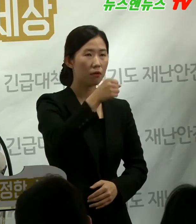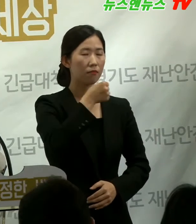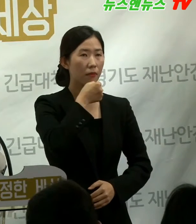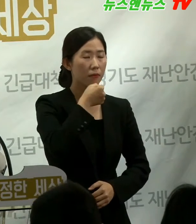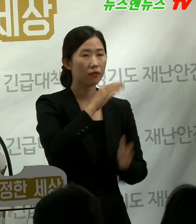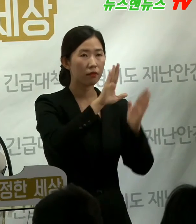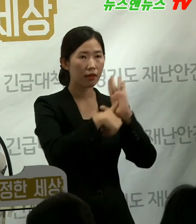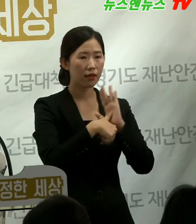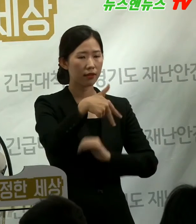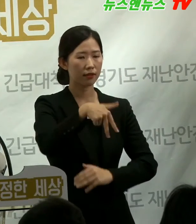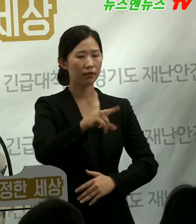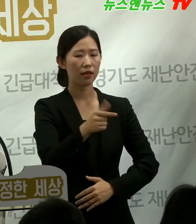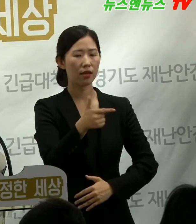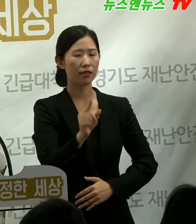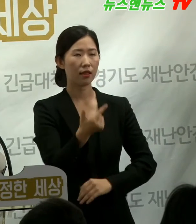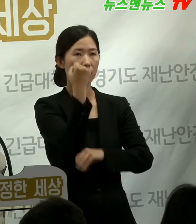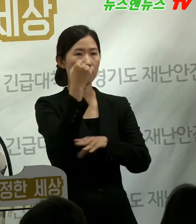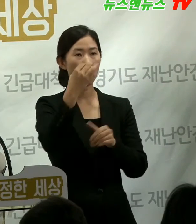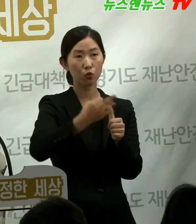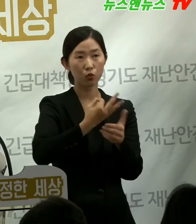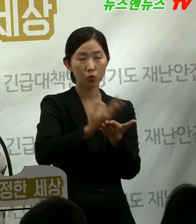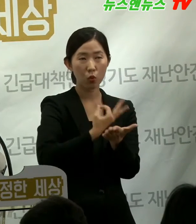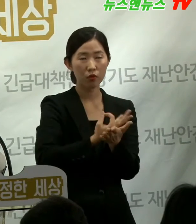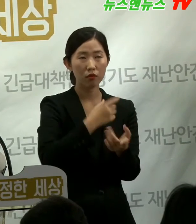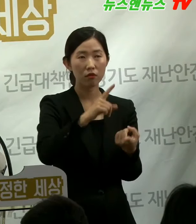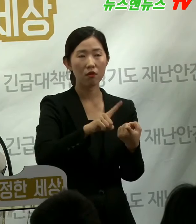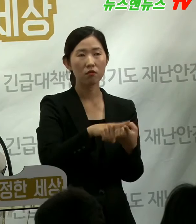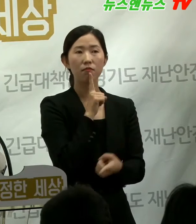대해서 말씀하신 게 있어요. 네.